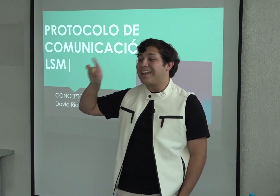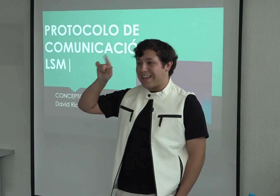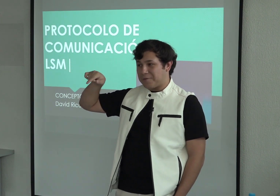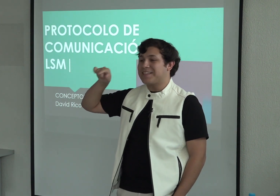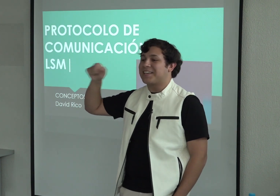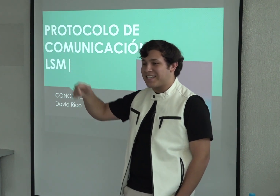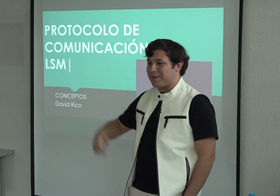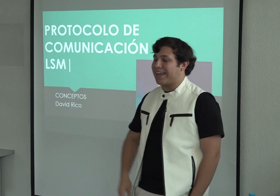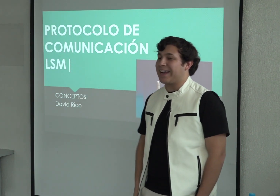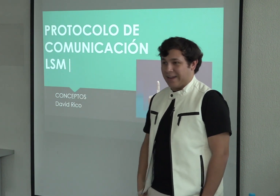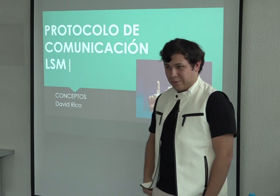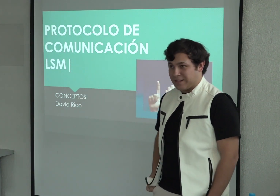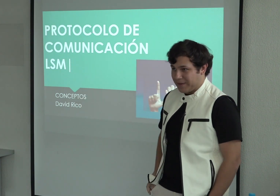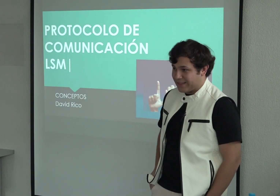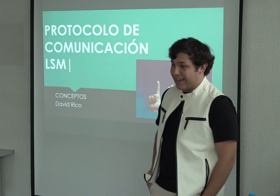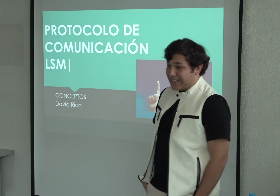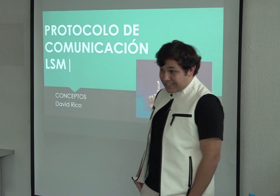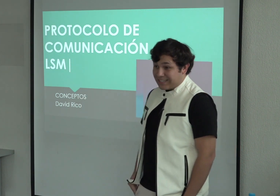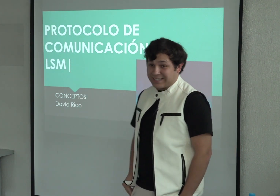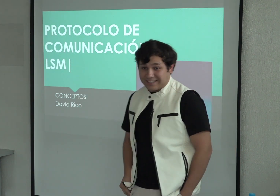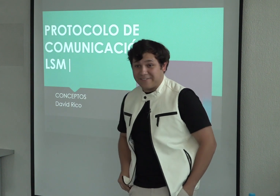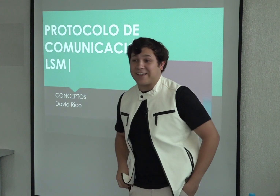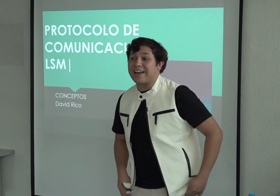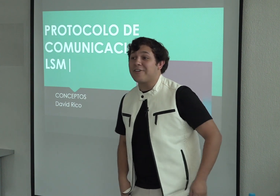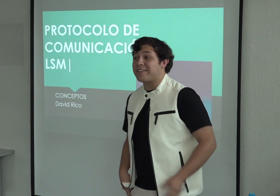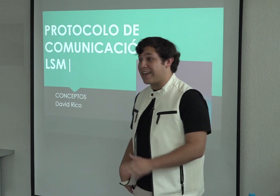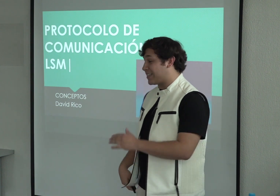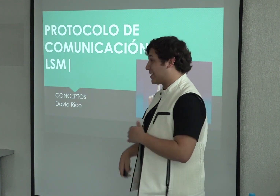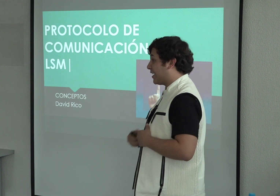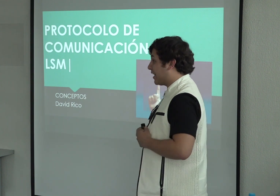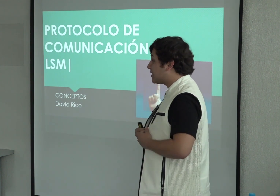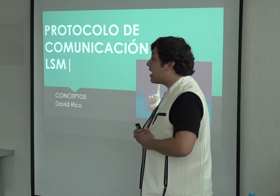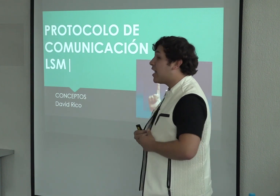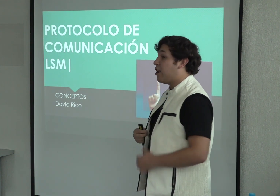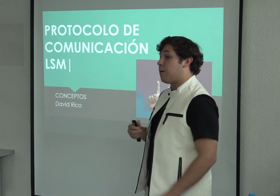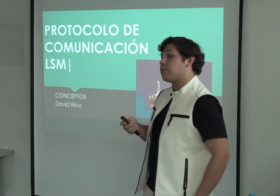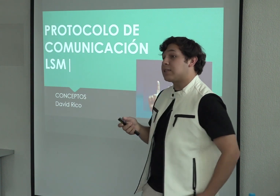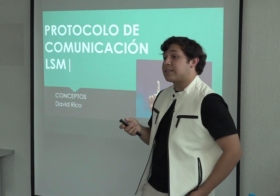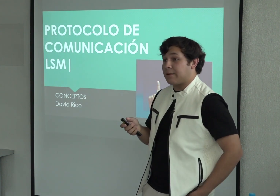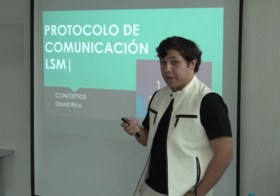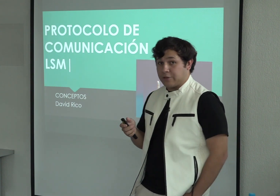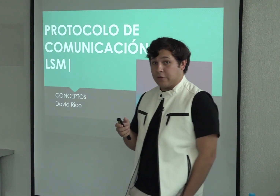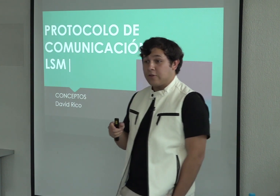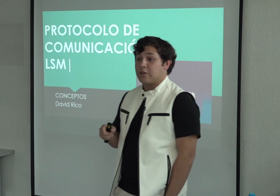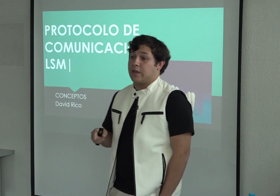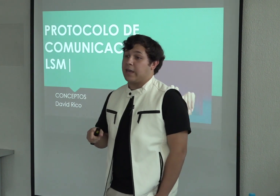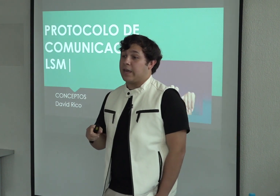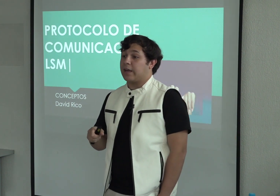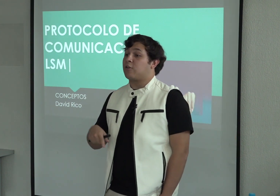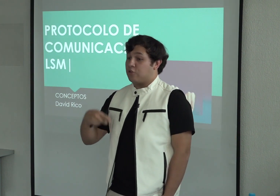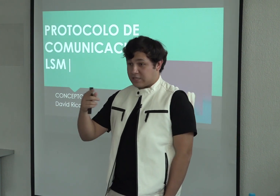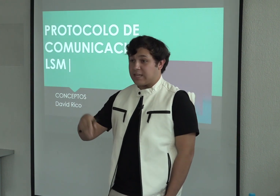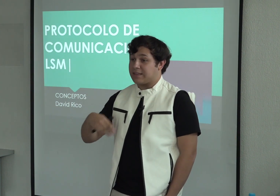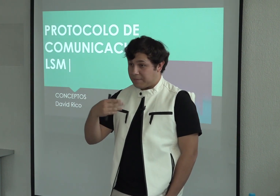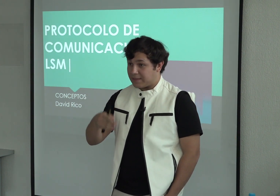Lengua de señas mexicana, justamente. Ese es el significado de esas siglas. Lo vamos a estar viendo